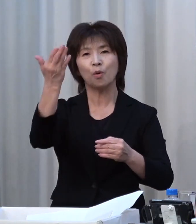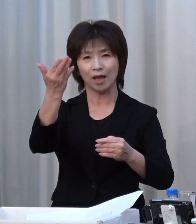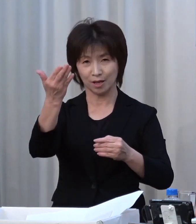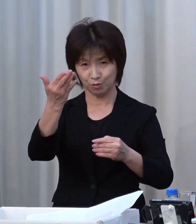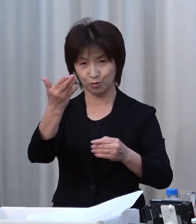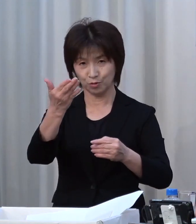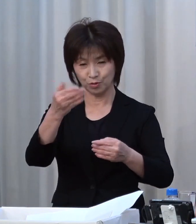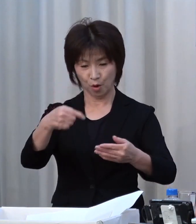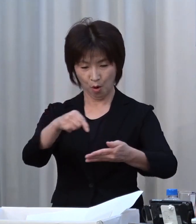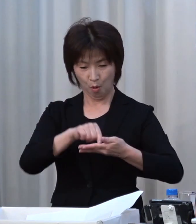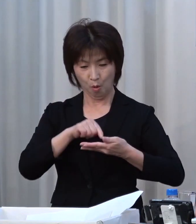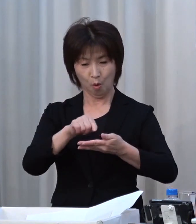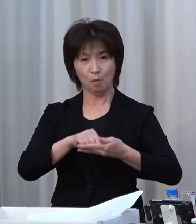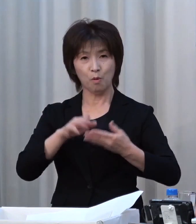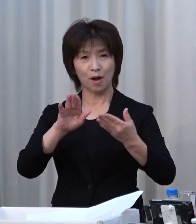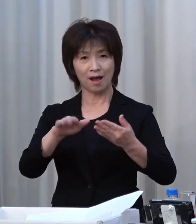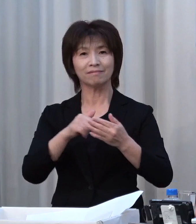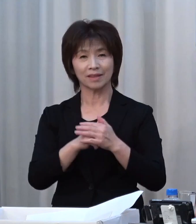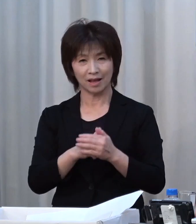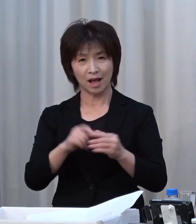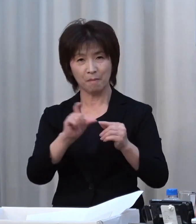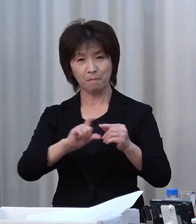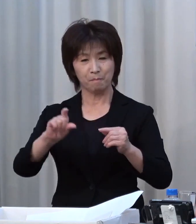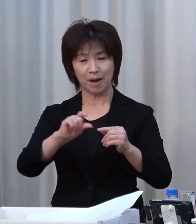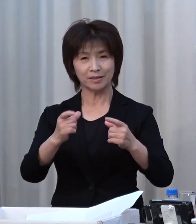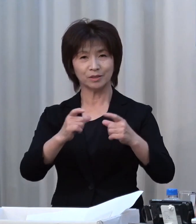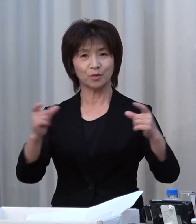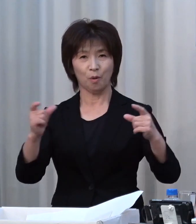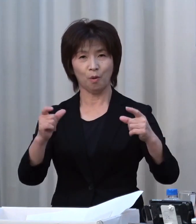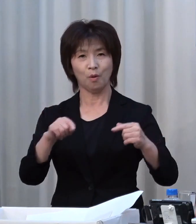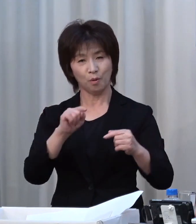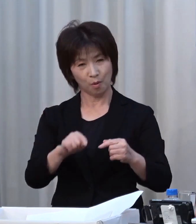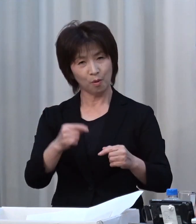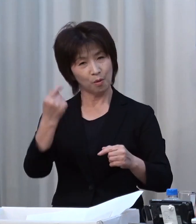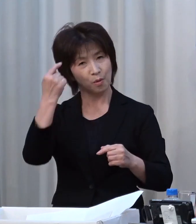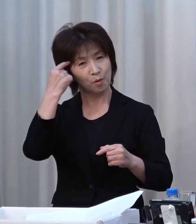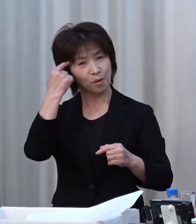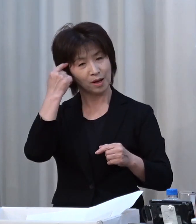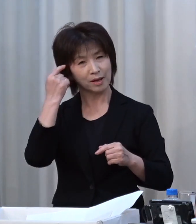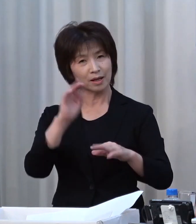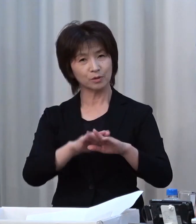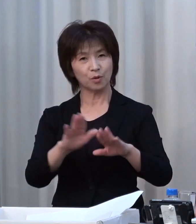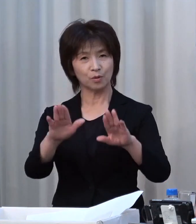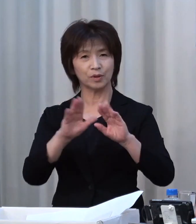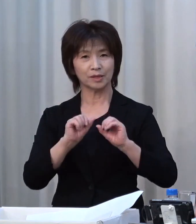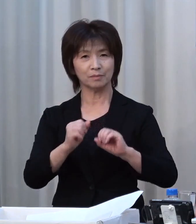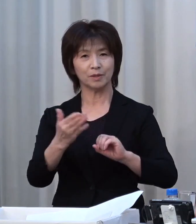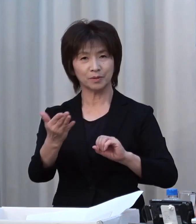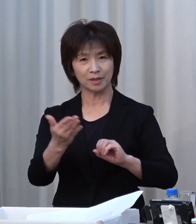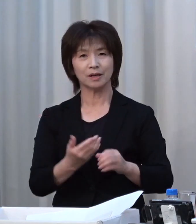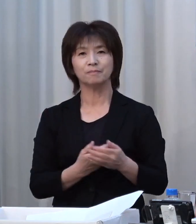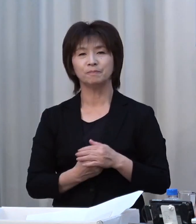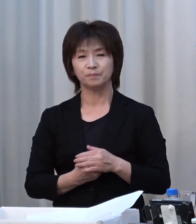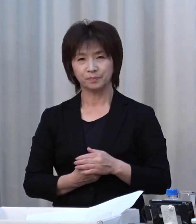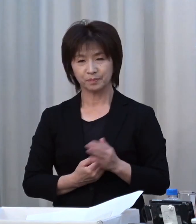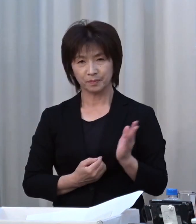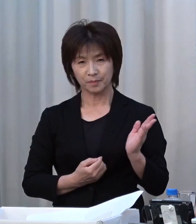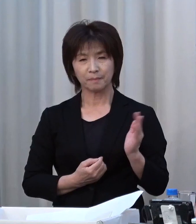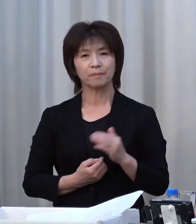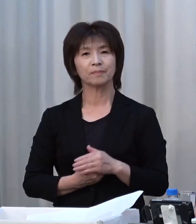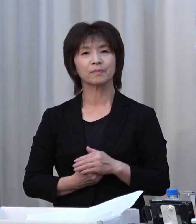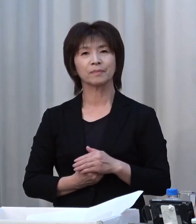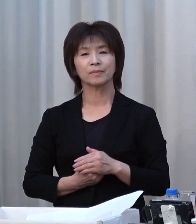174倍に上がると思うんですが、このあたり知事はどのように受け止めていらっしゃるか、一言言ってコメントいただきたい